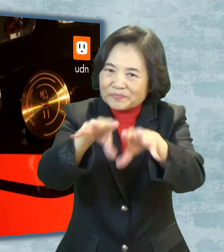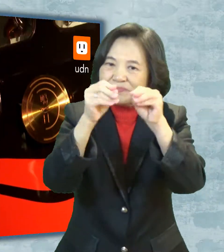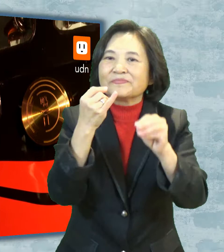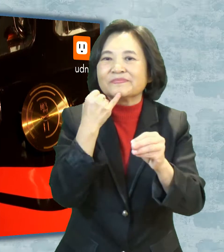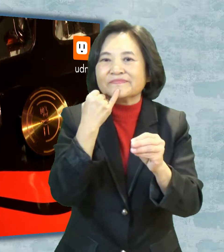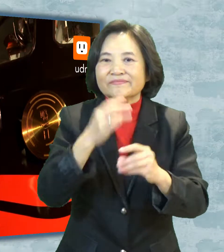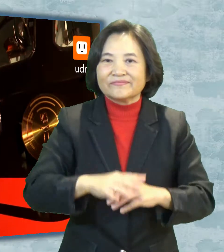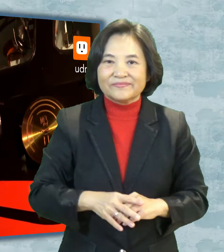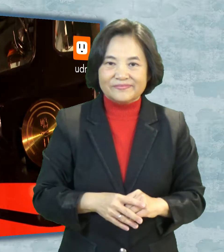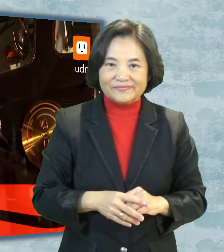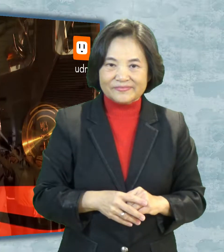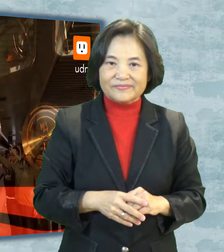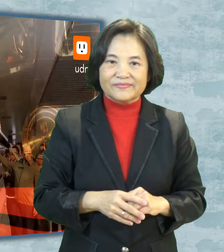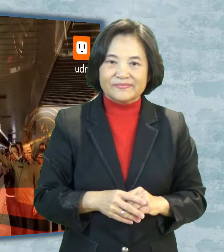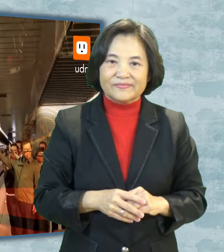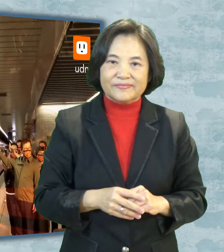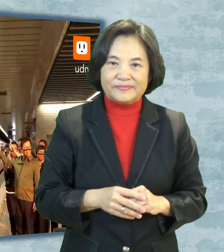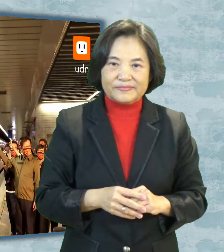起来。